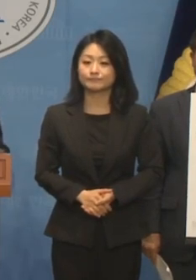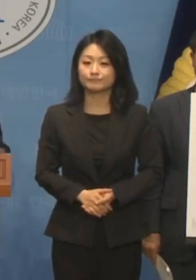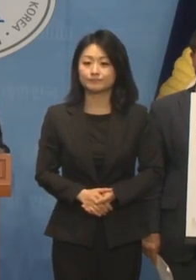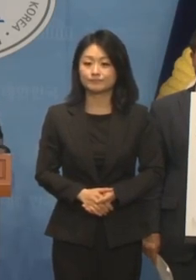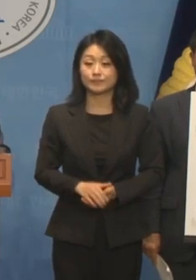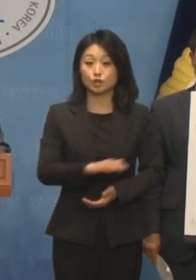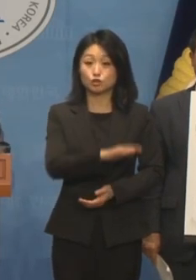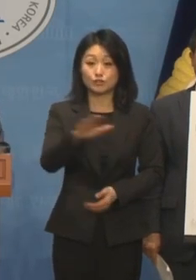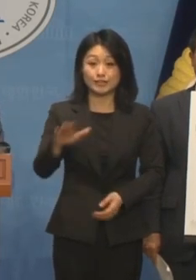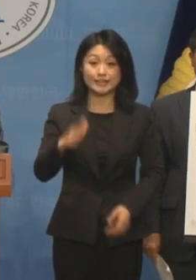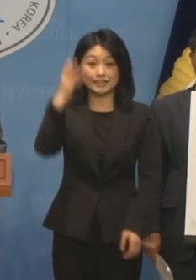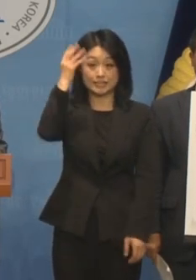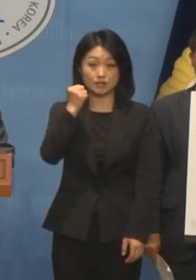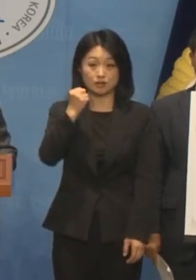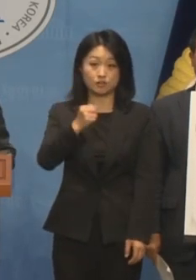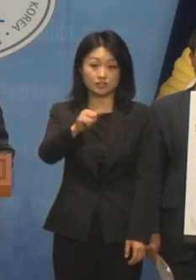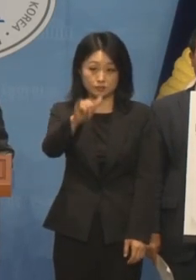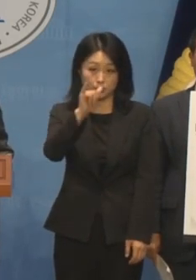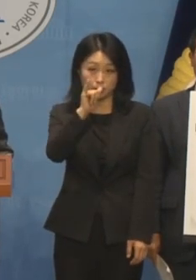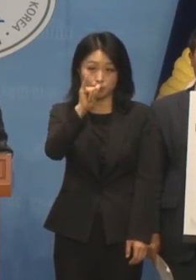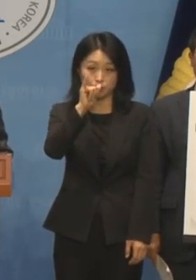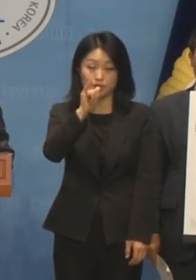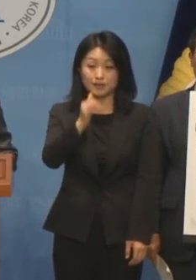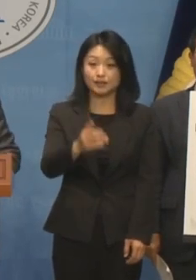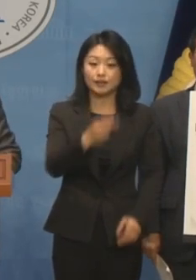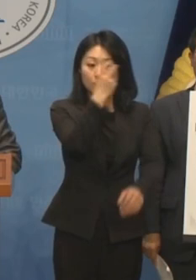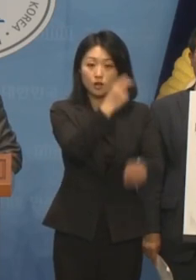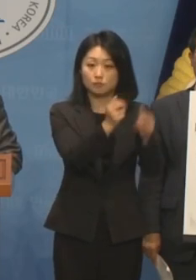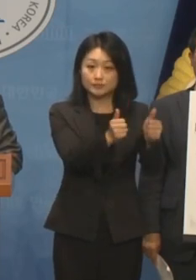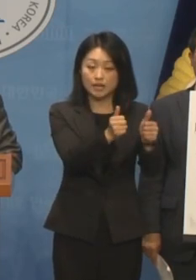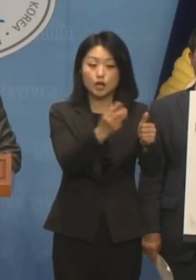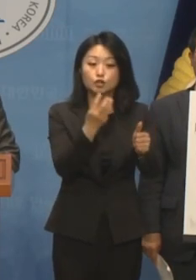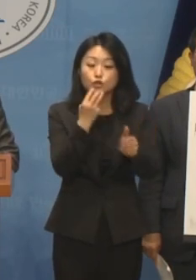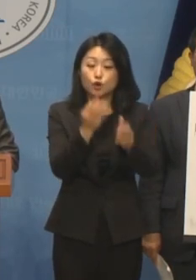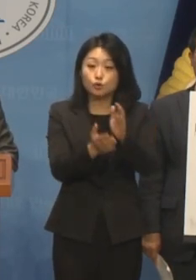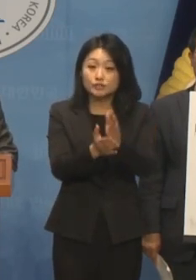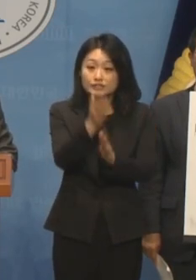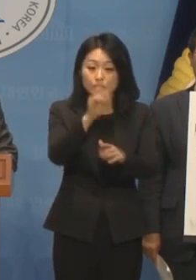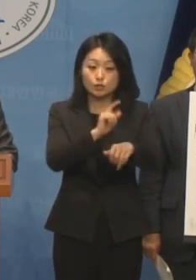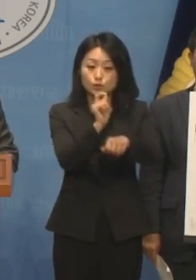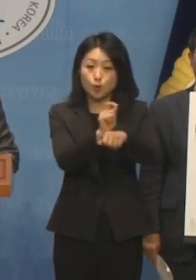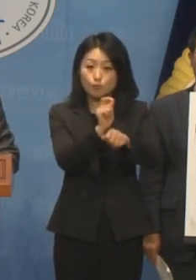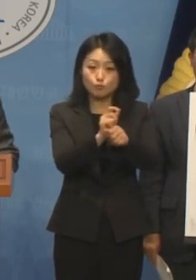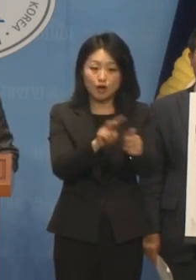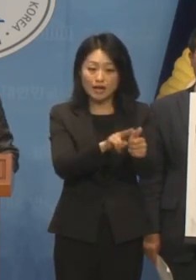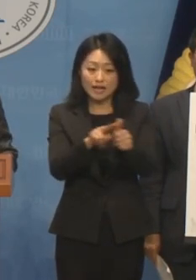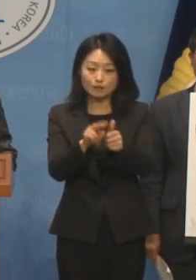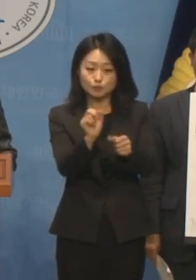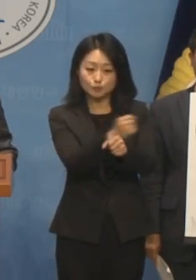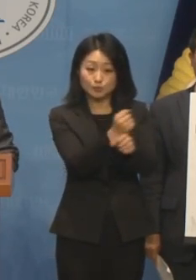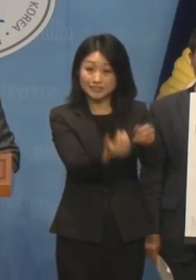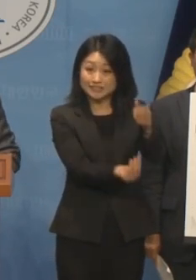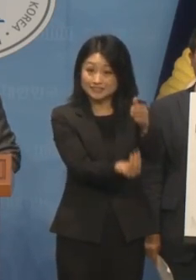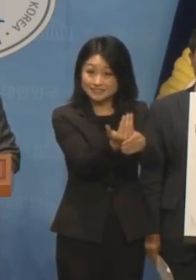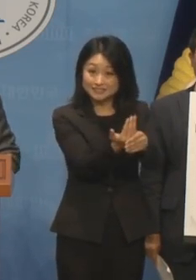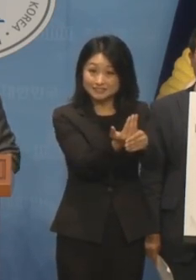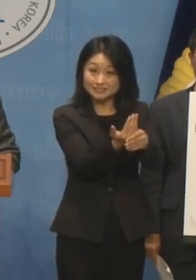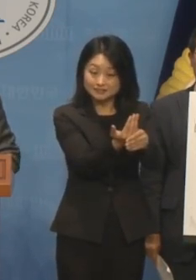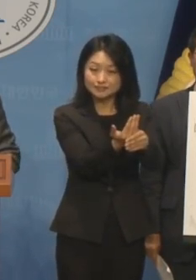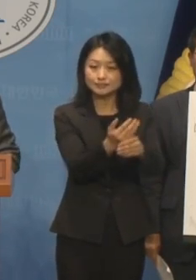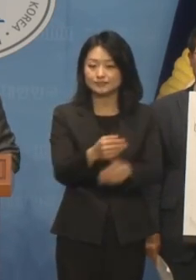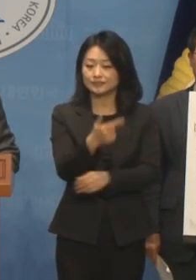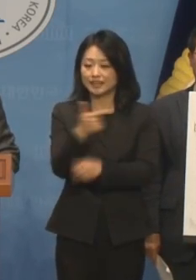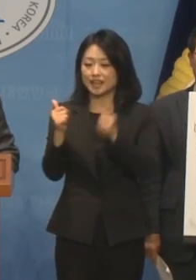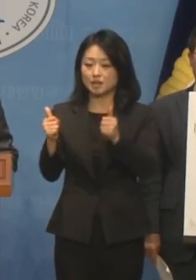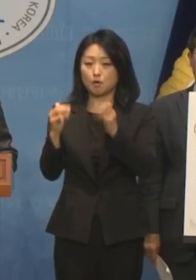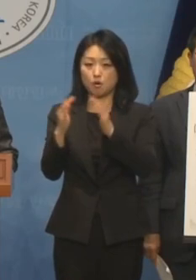우리는 똑똑히 기억합니다. 이미 검찰은 서울시 공무원 간첩 조작으로 대법원에서 공소권